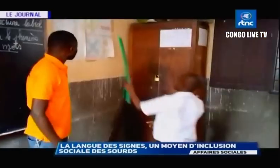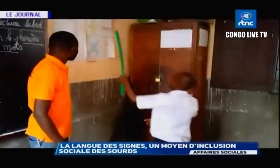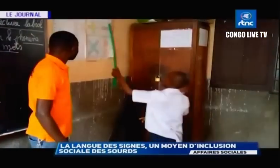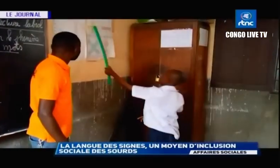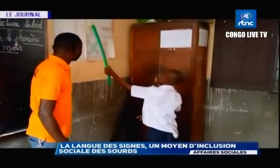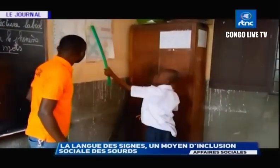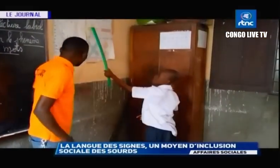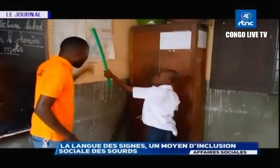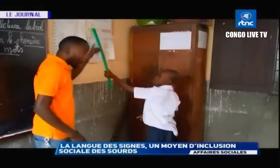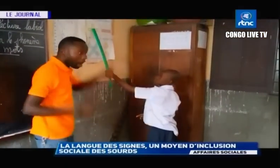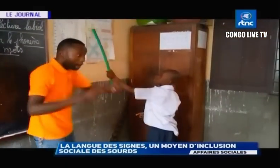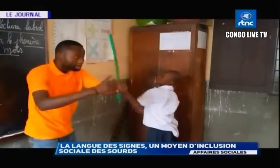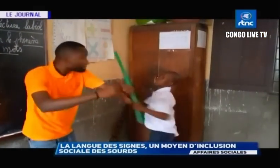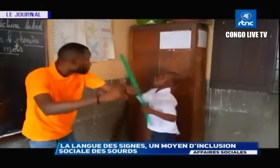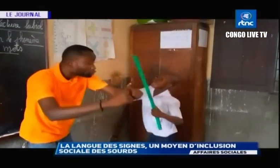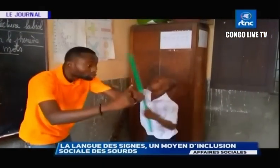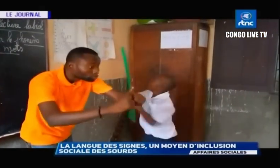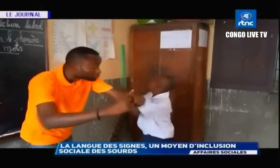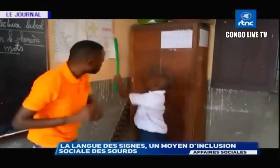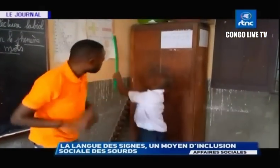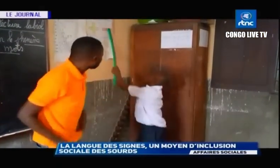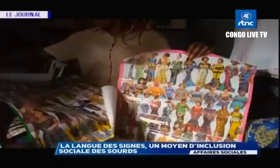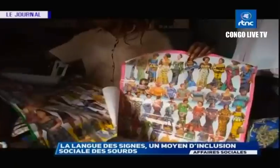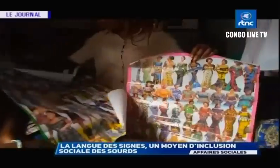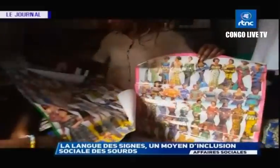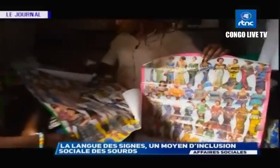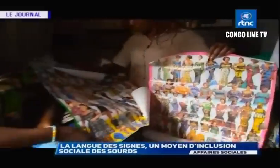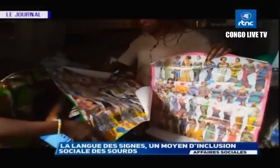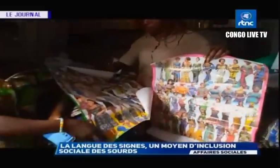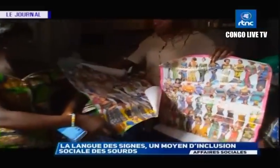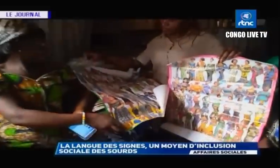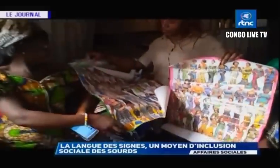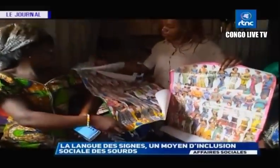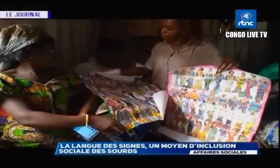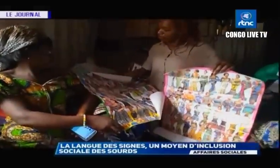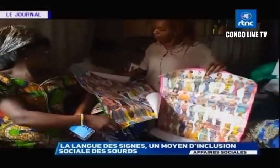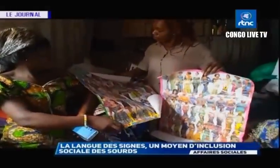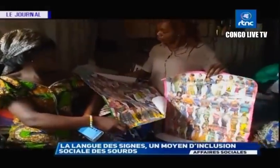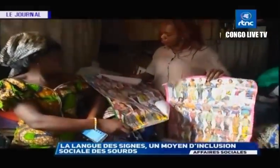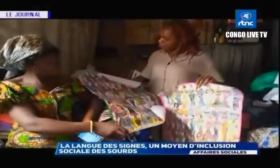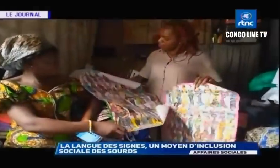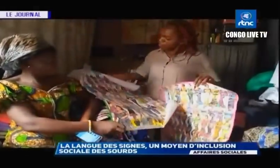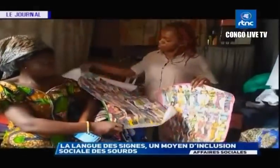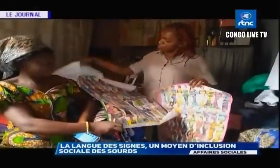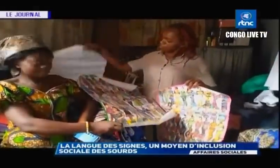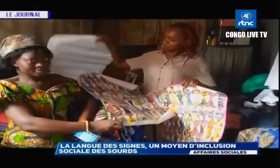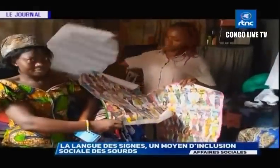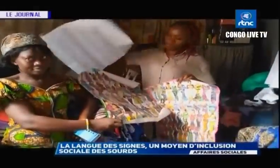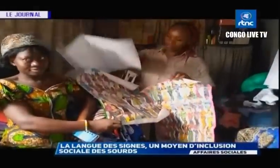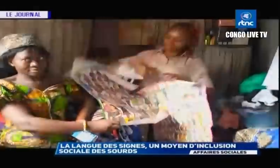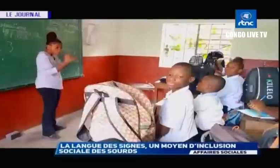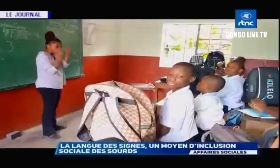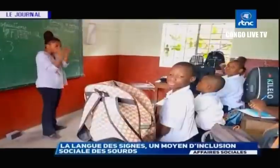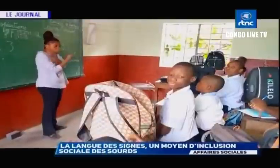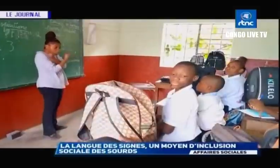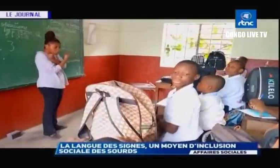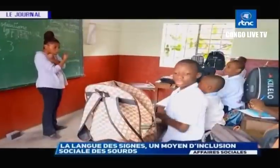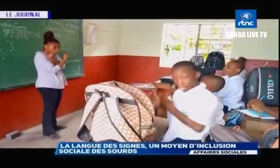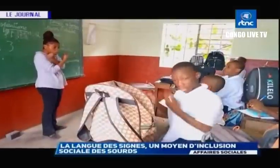Congo compte plus de 2 millions de personnes sourdes. Pour leur autonomisation, les malentendants doivent travailler. Toutefois,